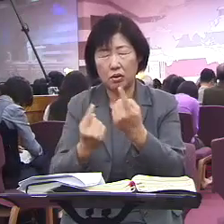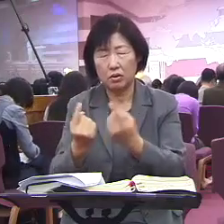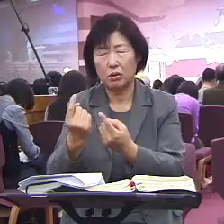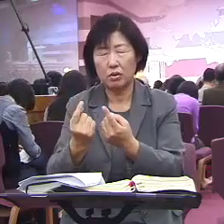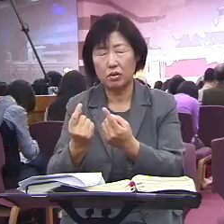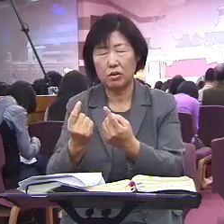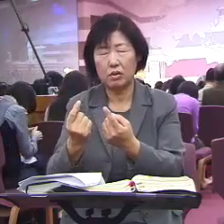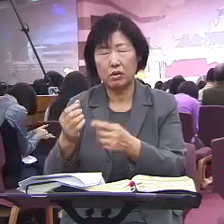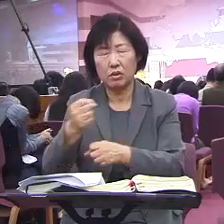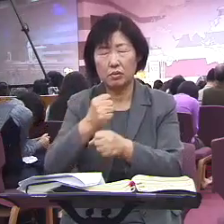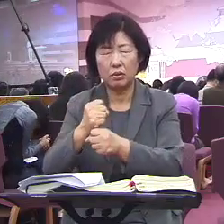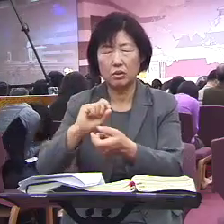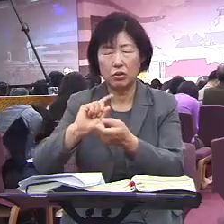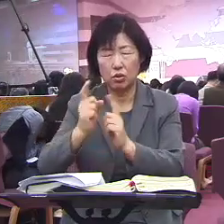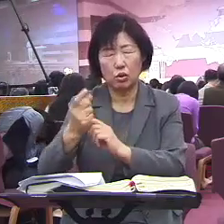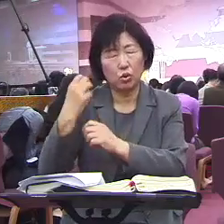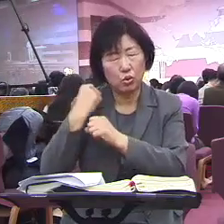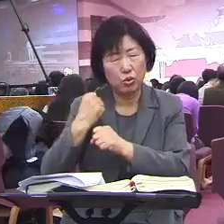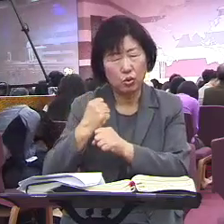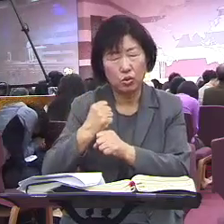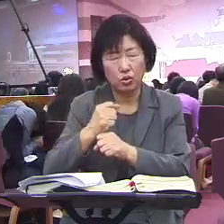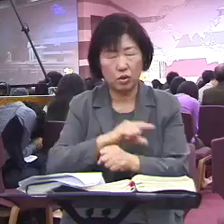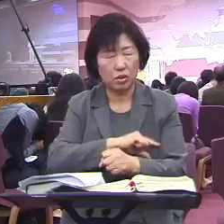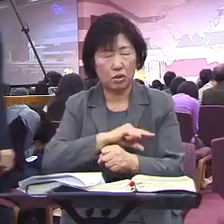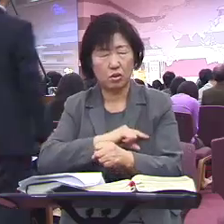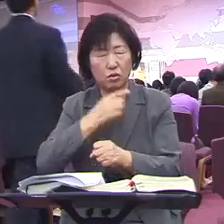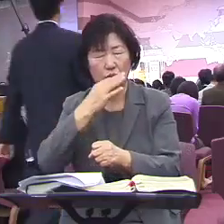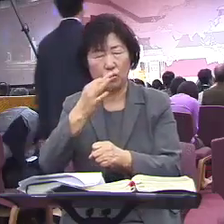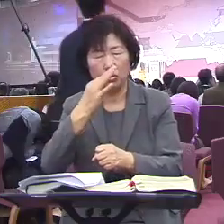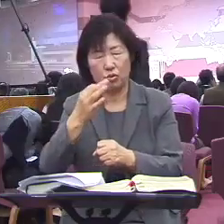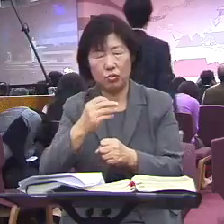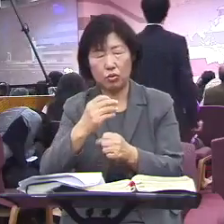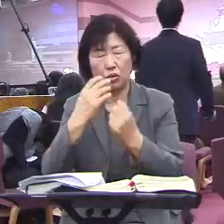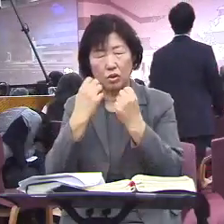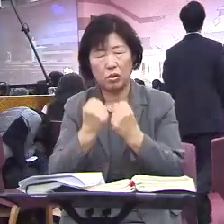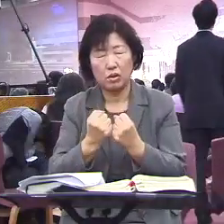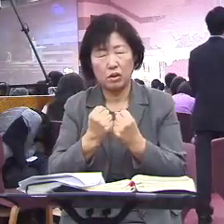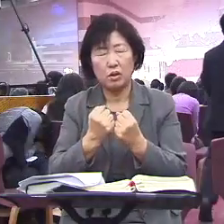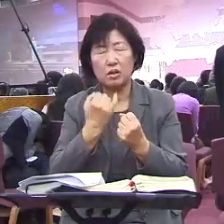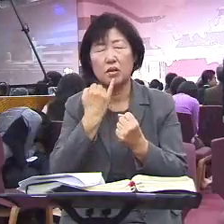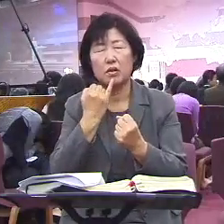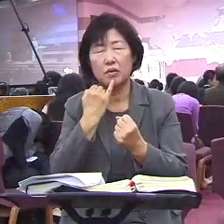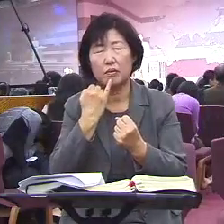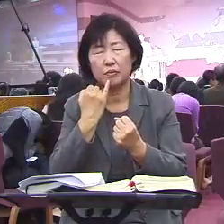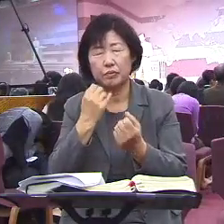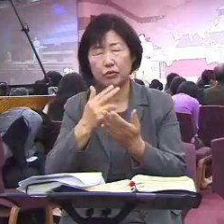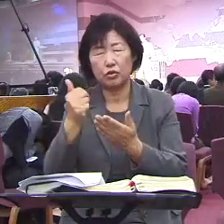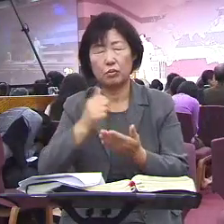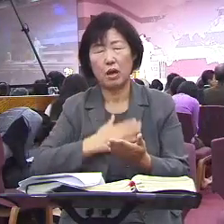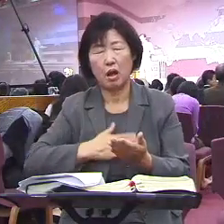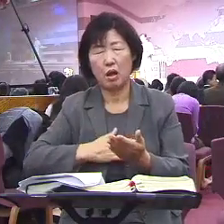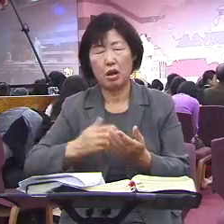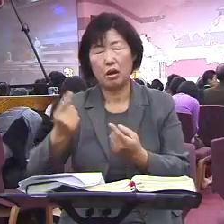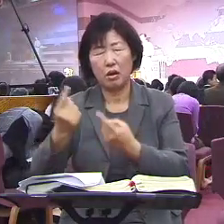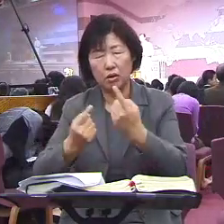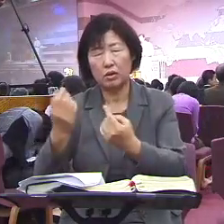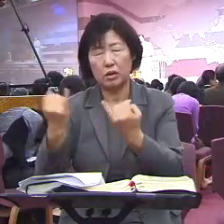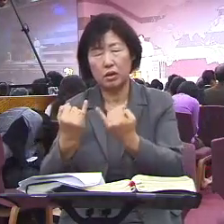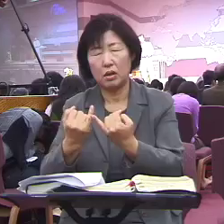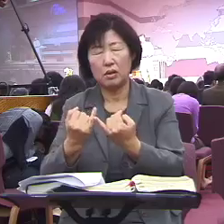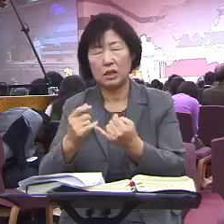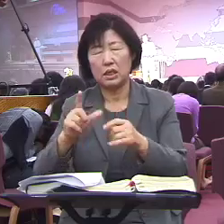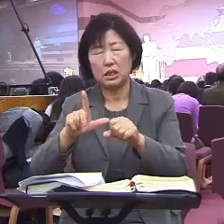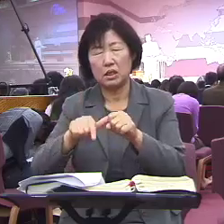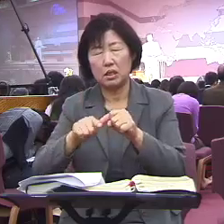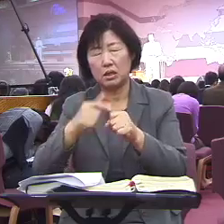서로 지라고 말씀하셨습니다. 여러분 이름 모르는 분이 계시다고 괜찮습니다. 주님은 아십니다. 그 형제자매를 위해 이 시간에